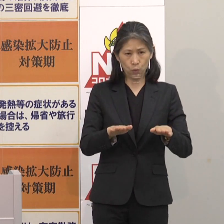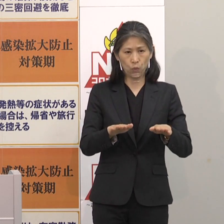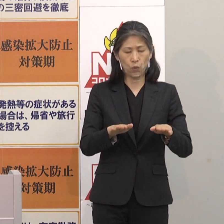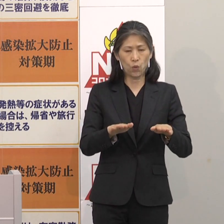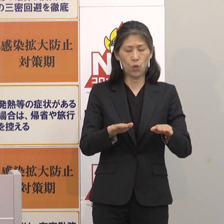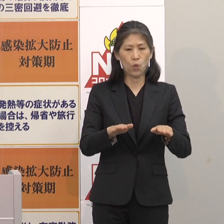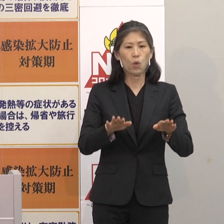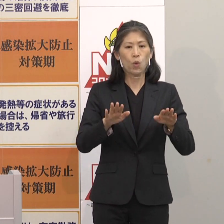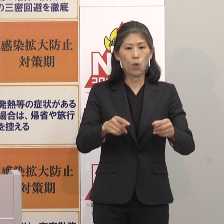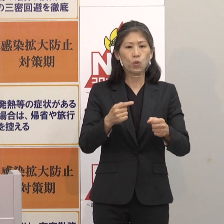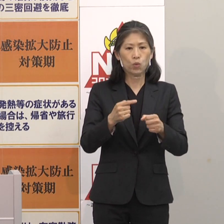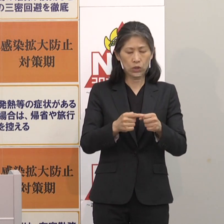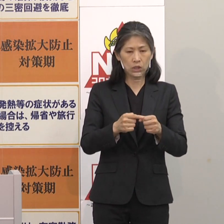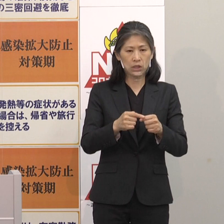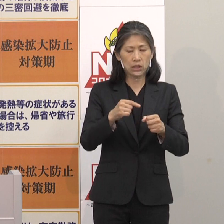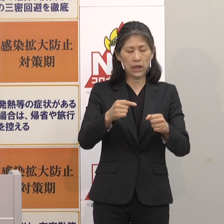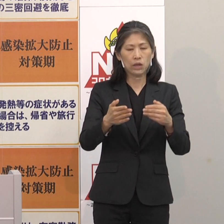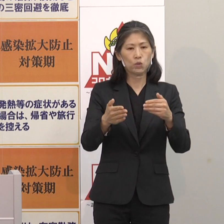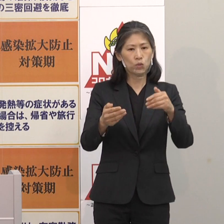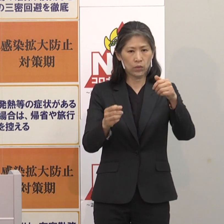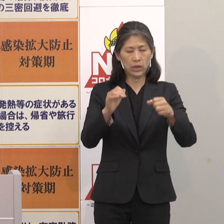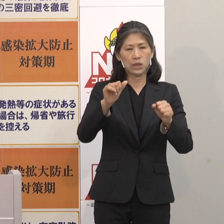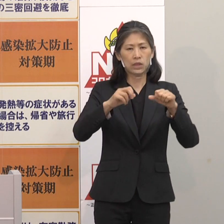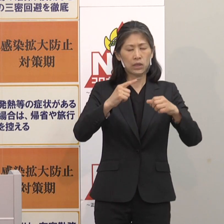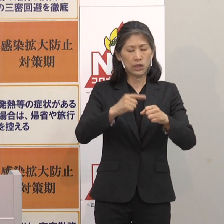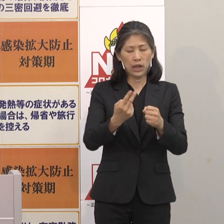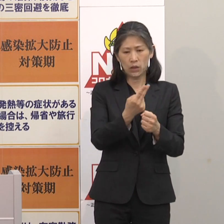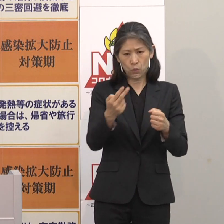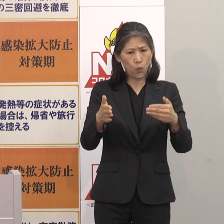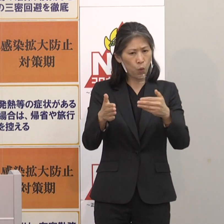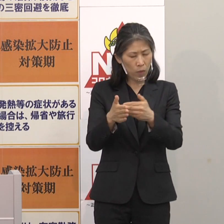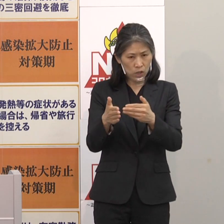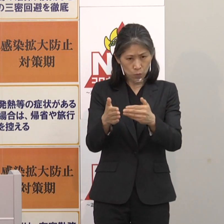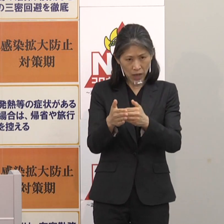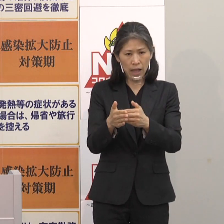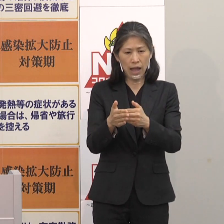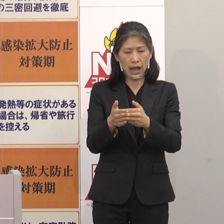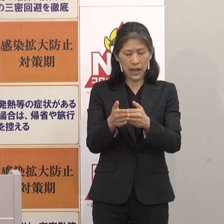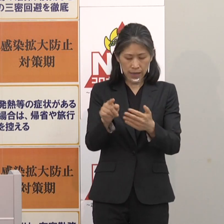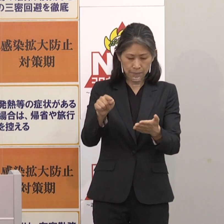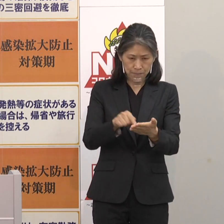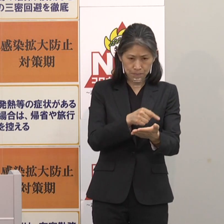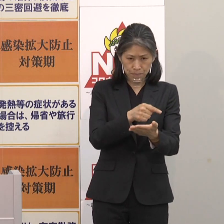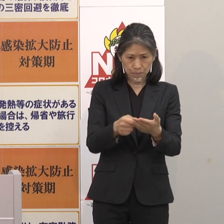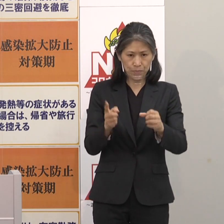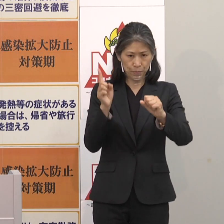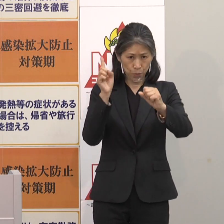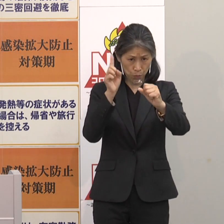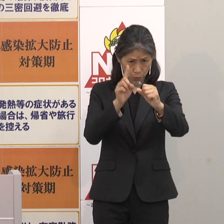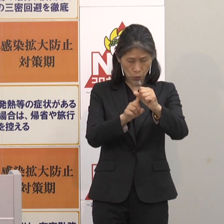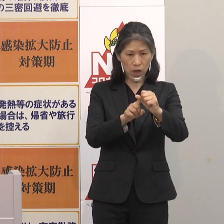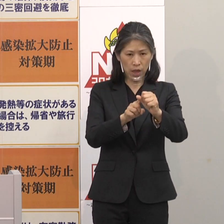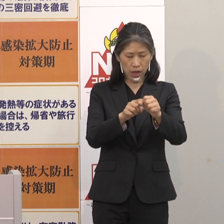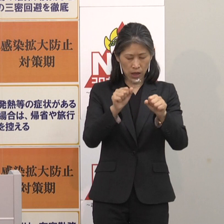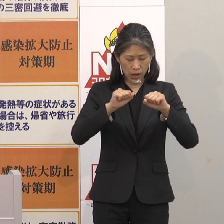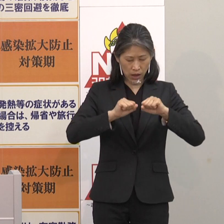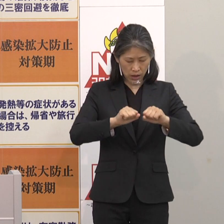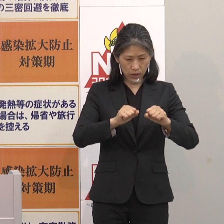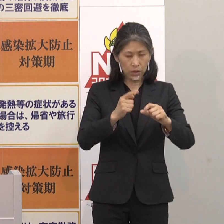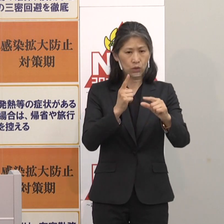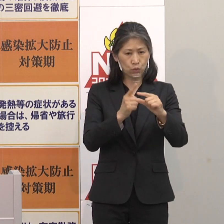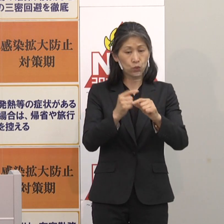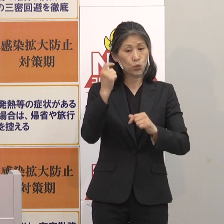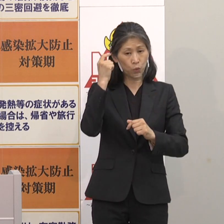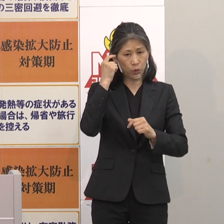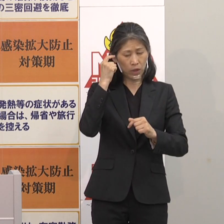末までの整地の完了を目指して作業が進められていると思いますが、改めて知事に、この事業への所感を伺いたいと思います